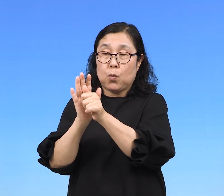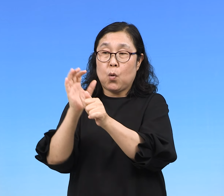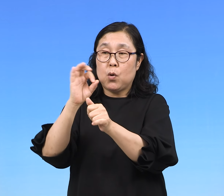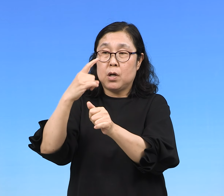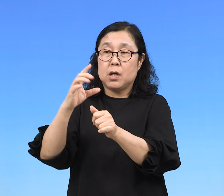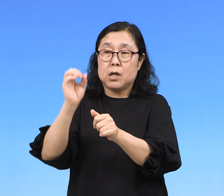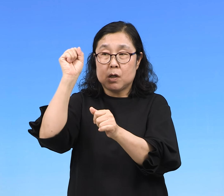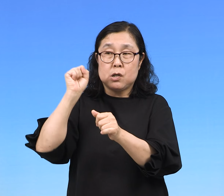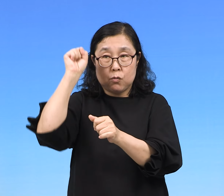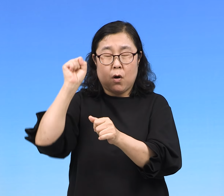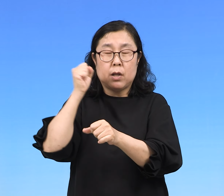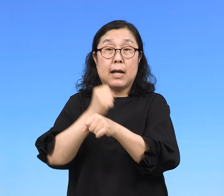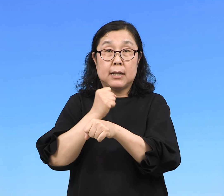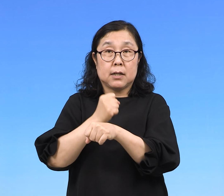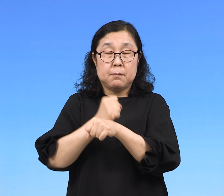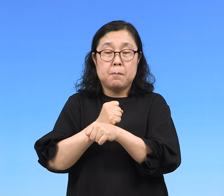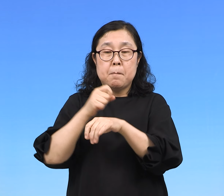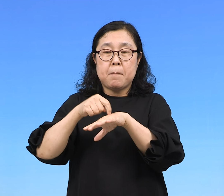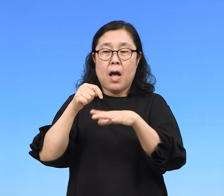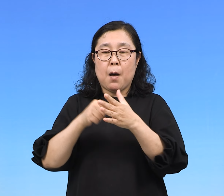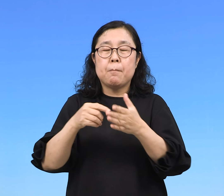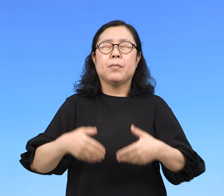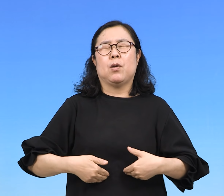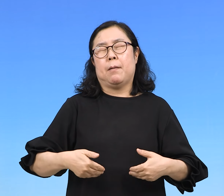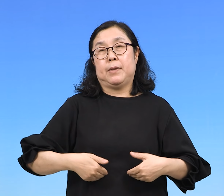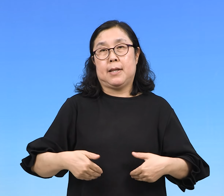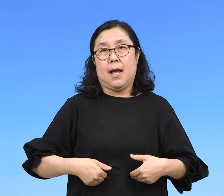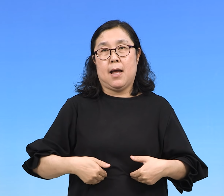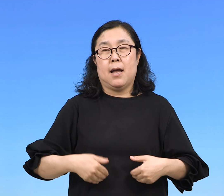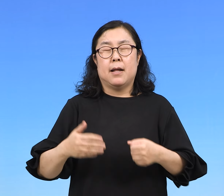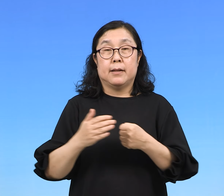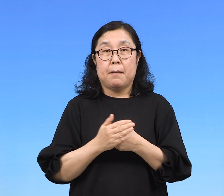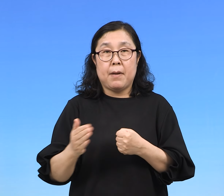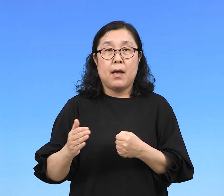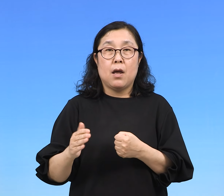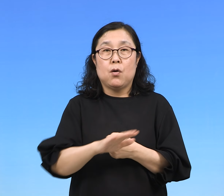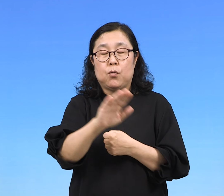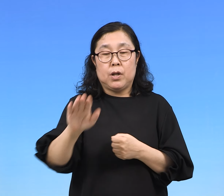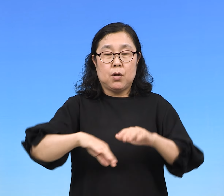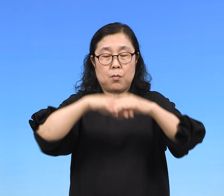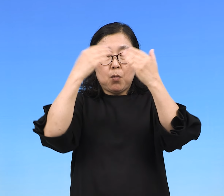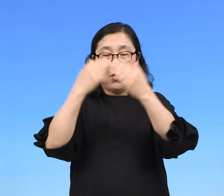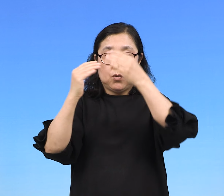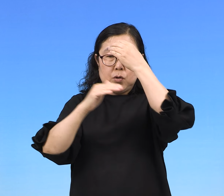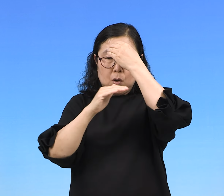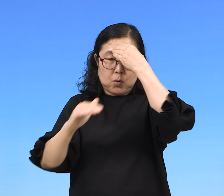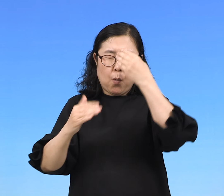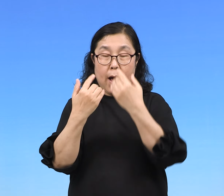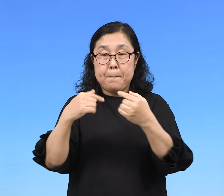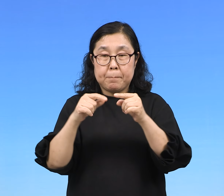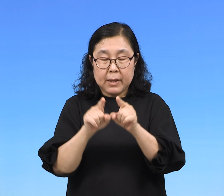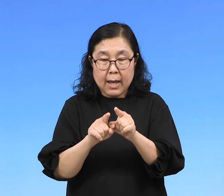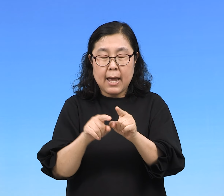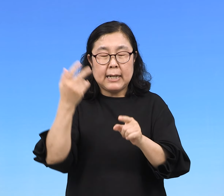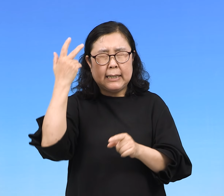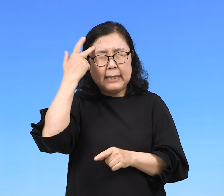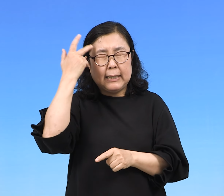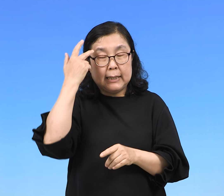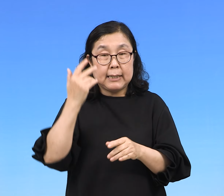이런 점에서 저는 에베소서 3장 18절 능히 모든 성도와 함께 지식에 넘치는 그리스도의 사랑을